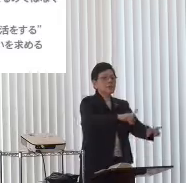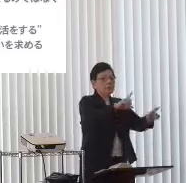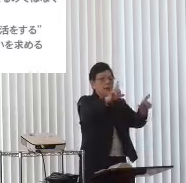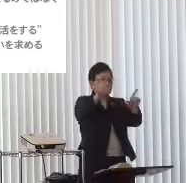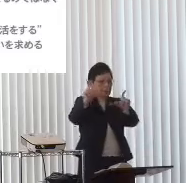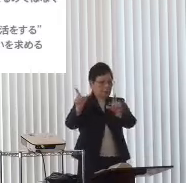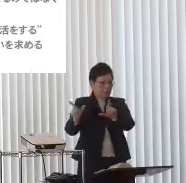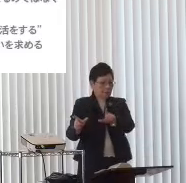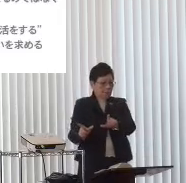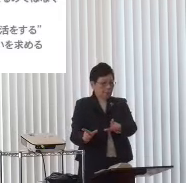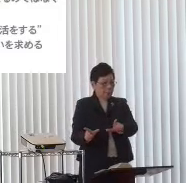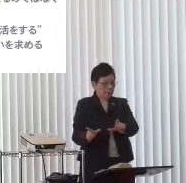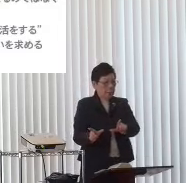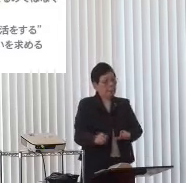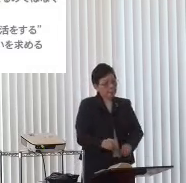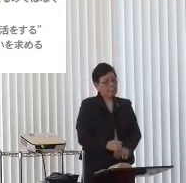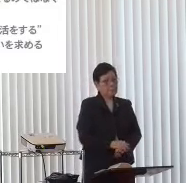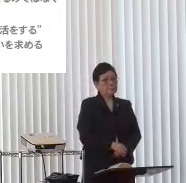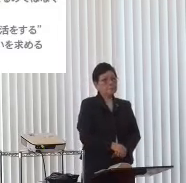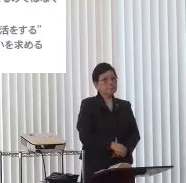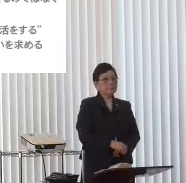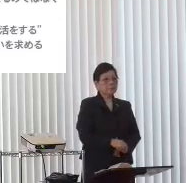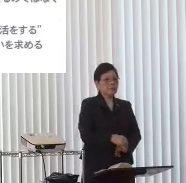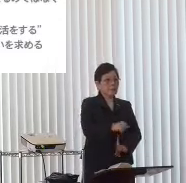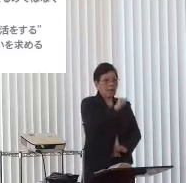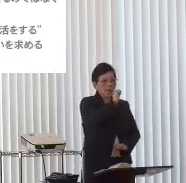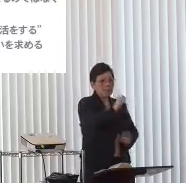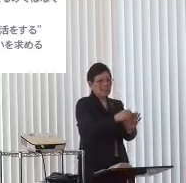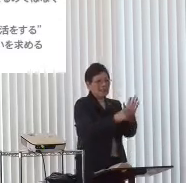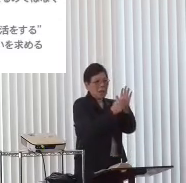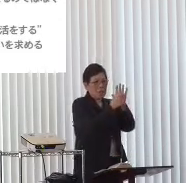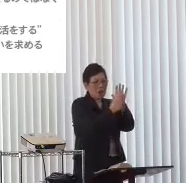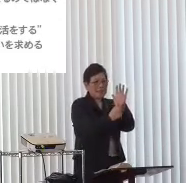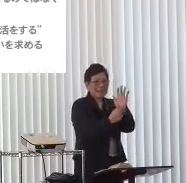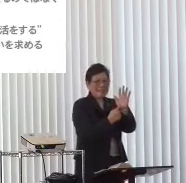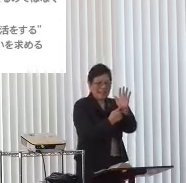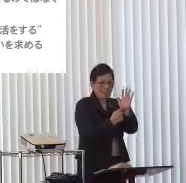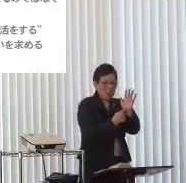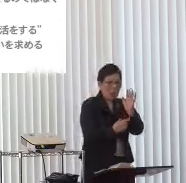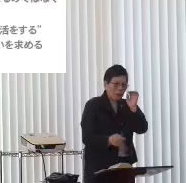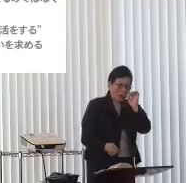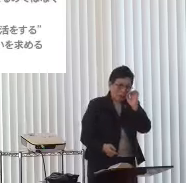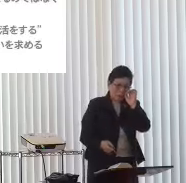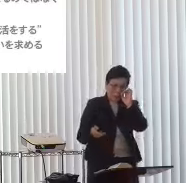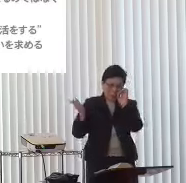ましょう、いいテーマですね。今年は主に喜ばれる生活をしよう。